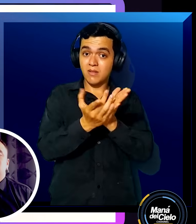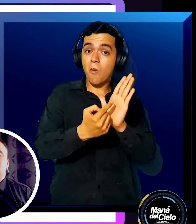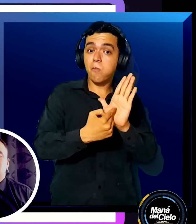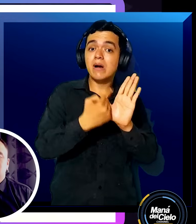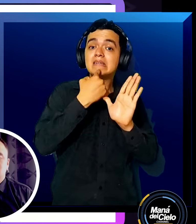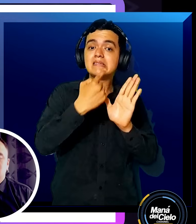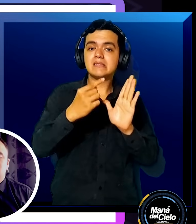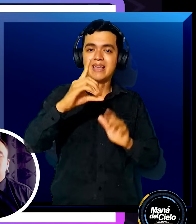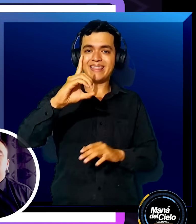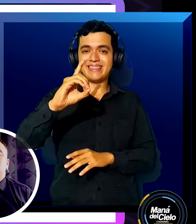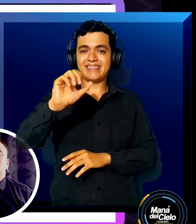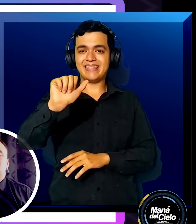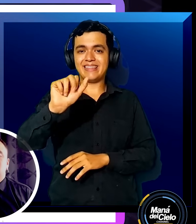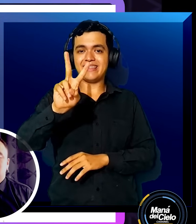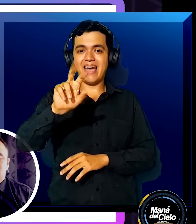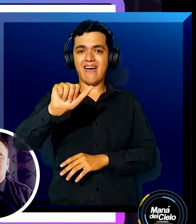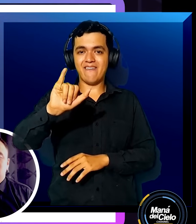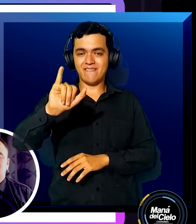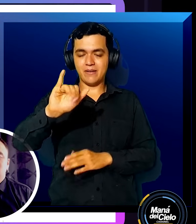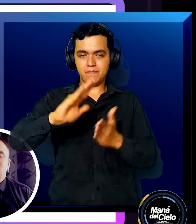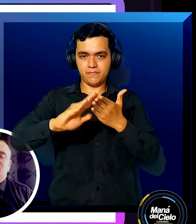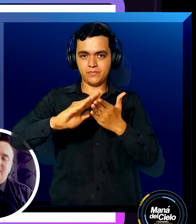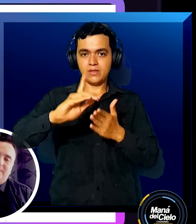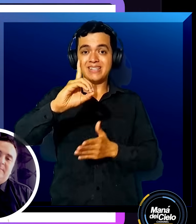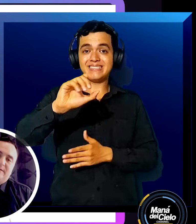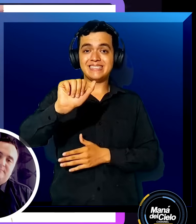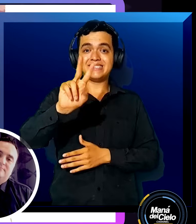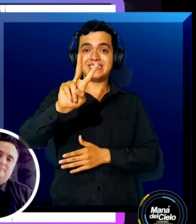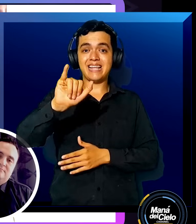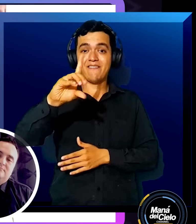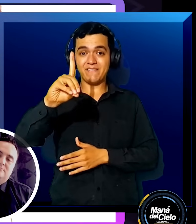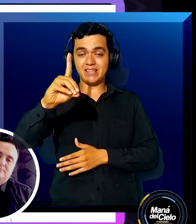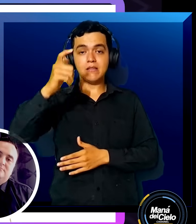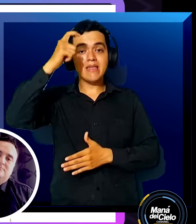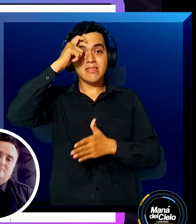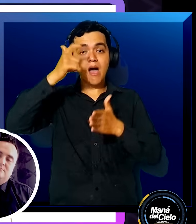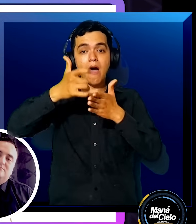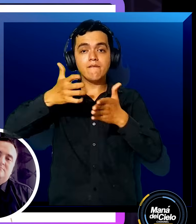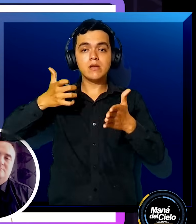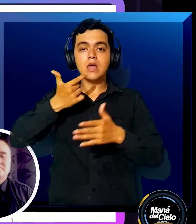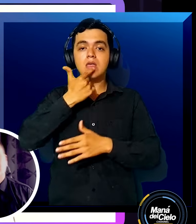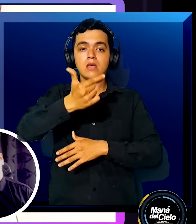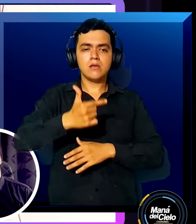12:30. Me regala 15 minuticos, porfa. Ya.